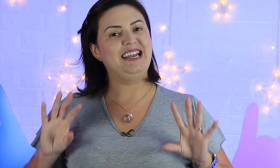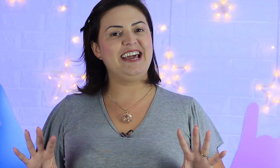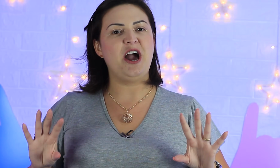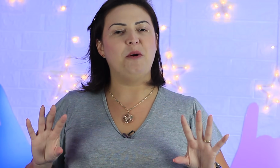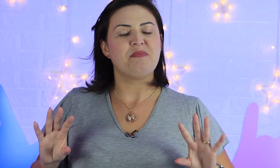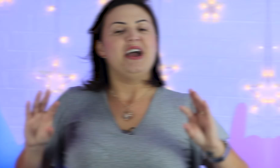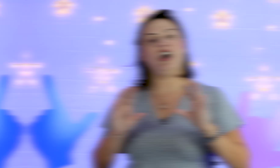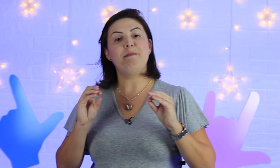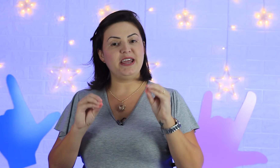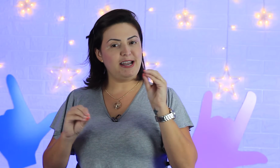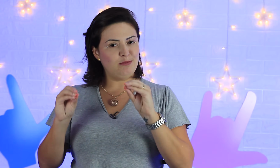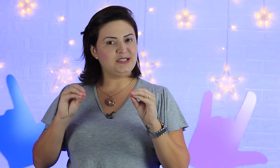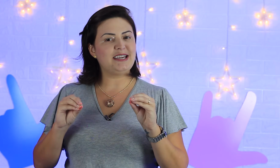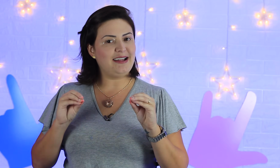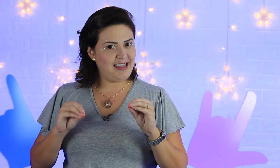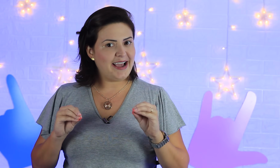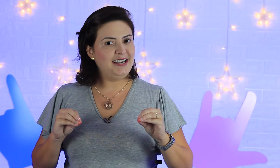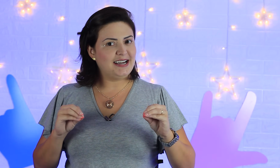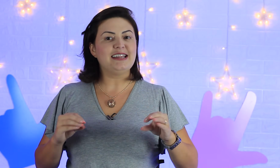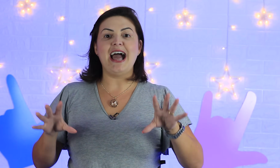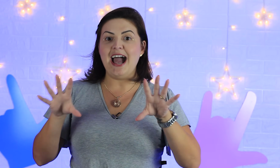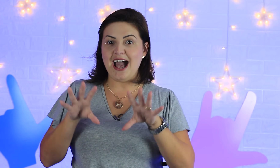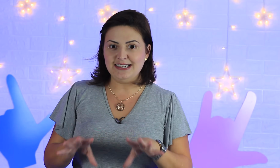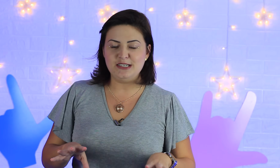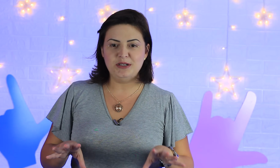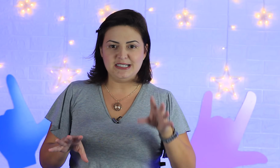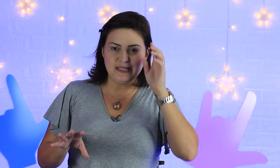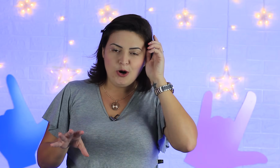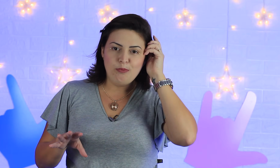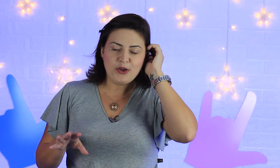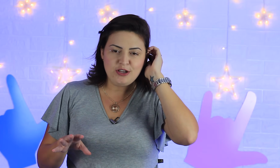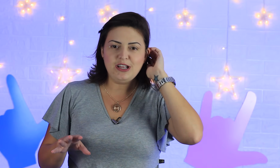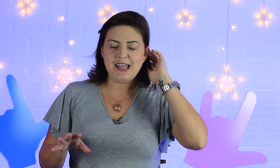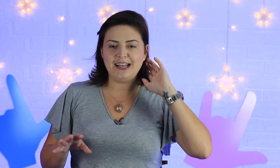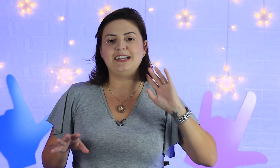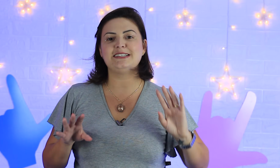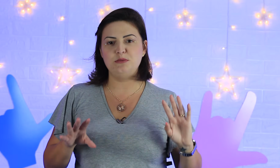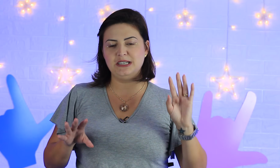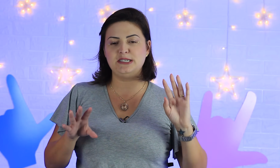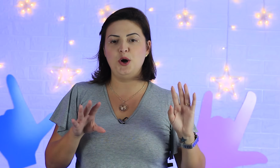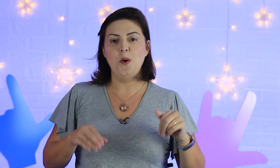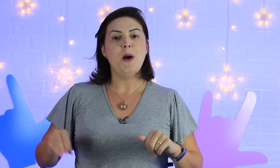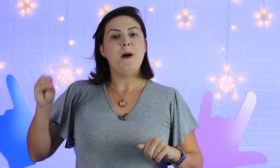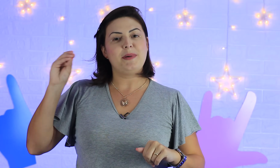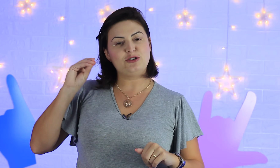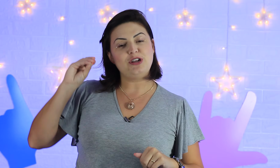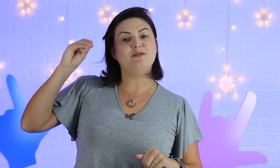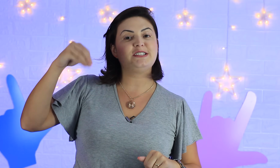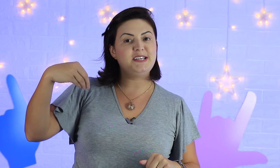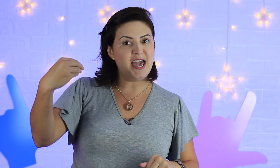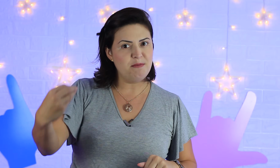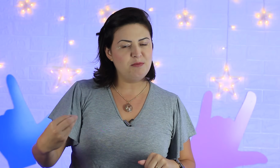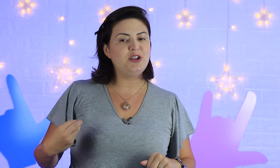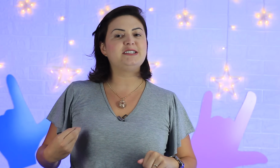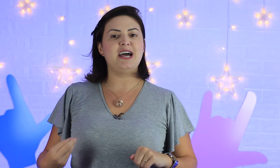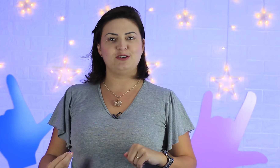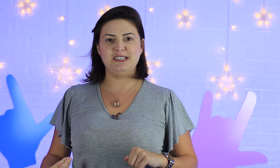Legal. Já aprendemos aqui a técnica da assimilação. Um pouquinho da técnica da assimilação. Pra ajudar você a memorizar os